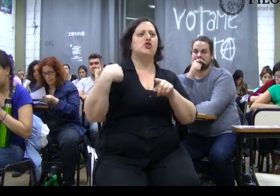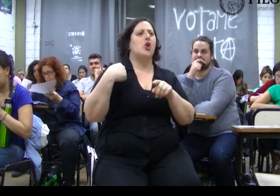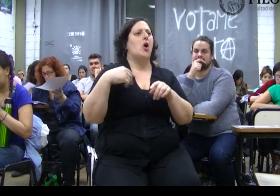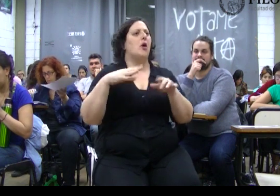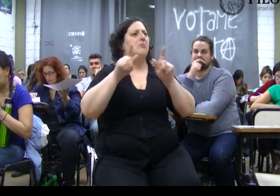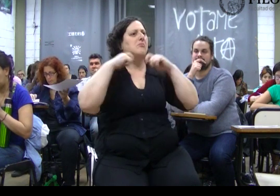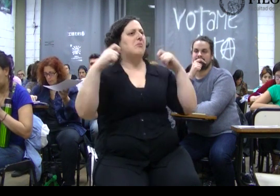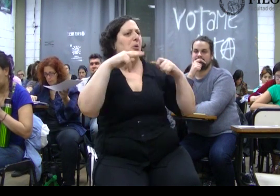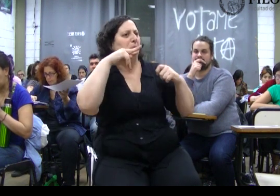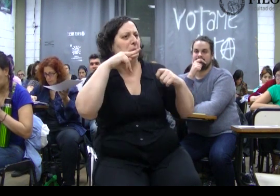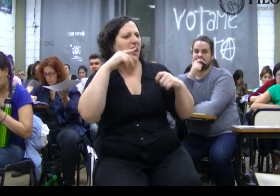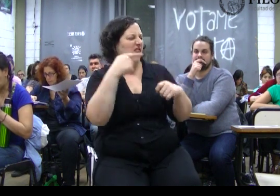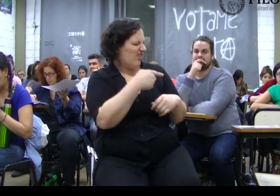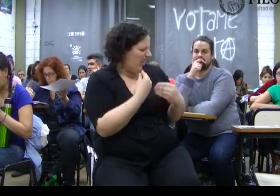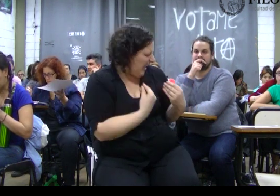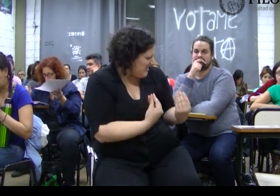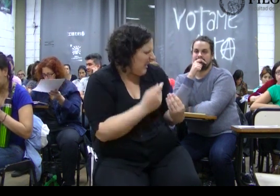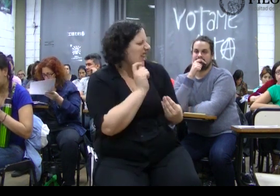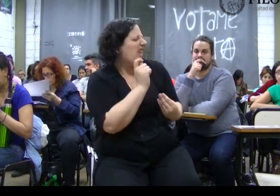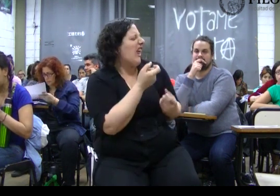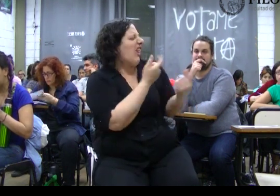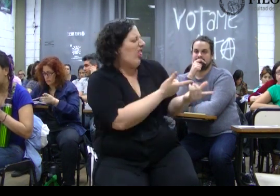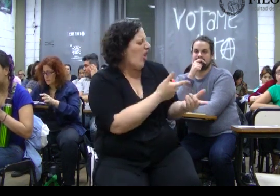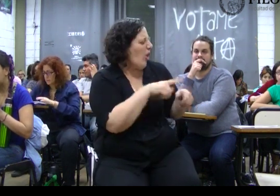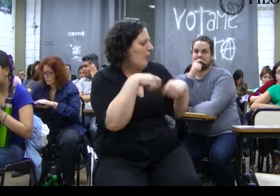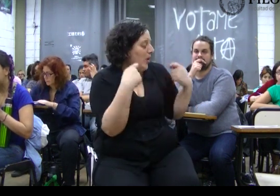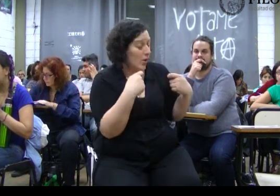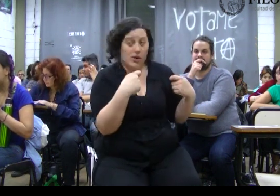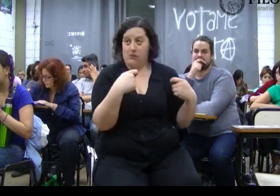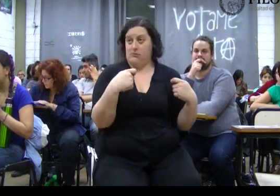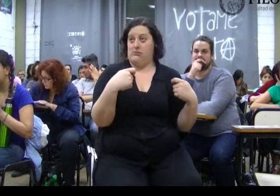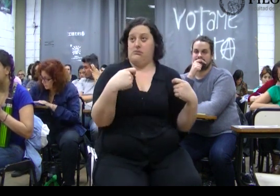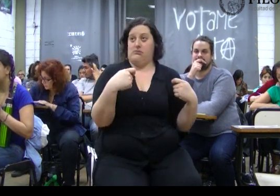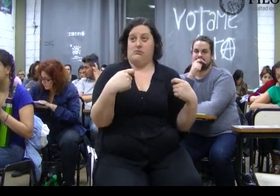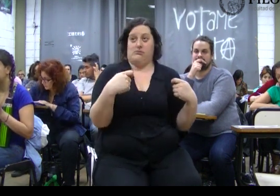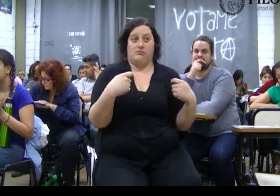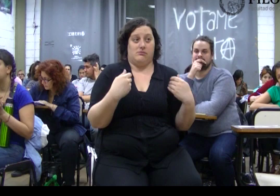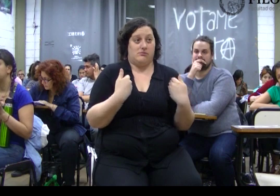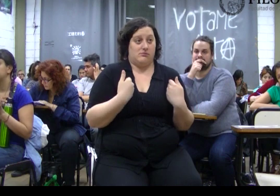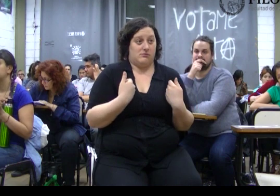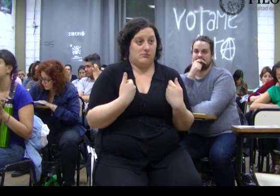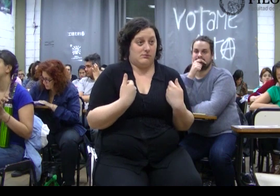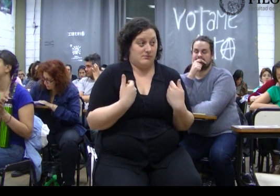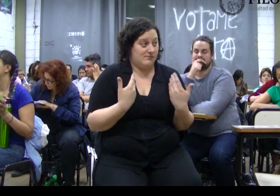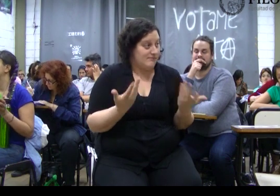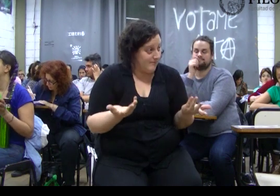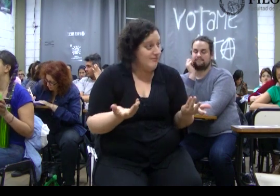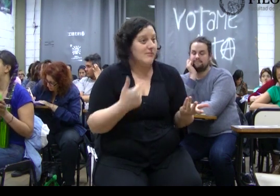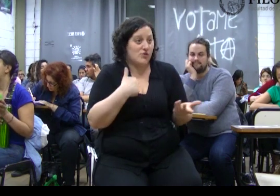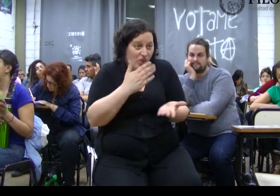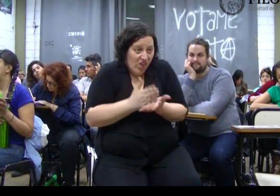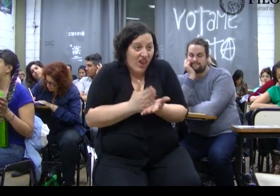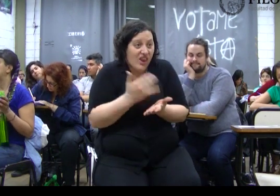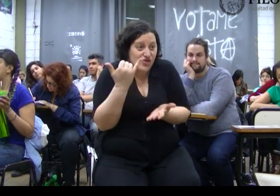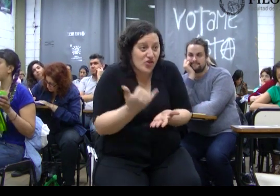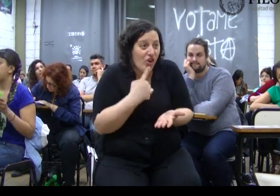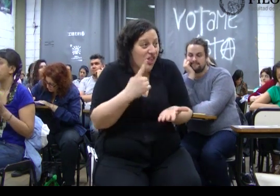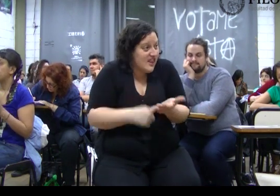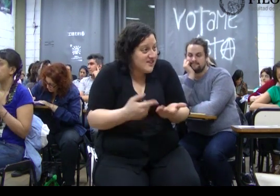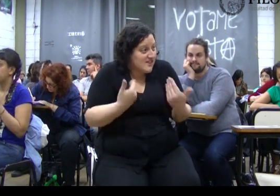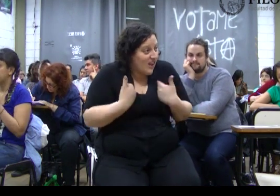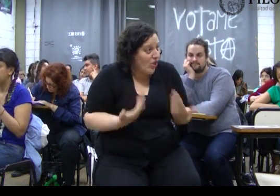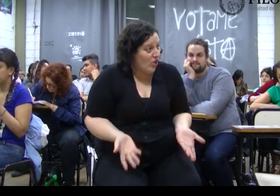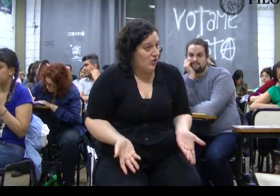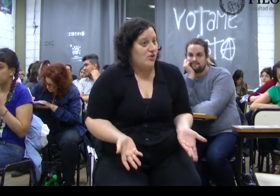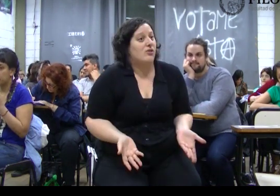que tenemos el derecho a elegir sobre nuestros propios cuerpos. Y también esto de